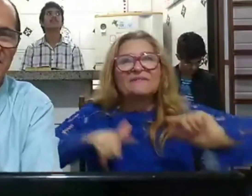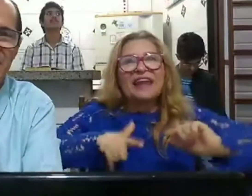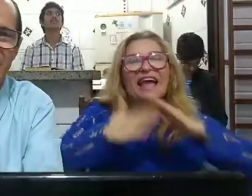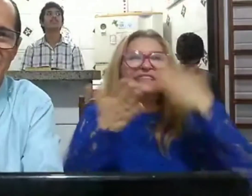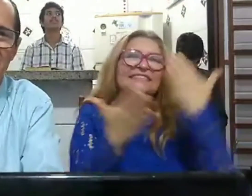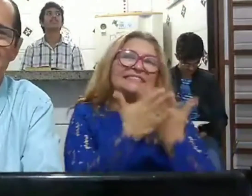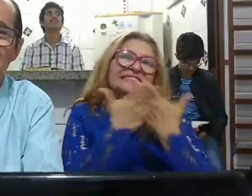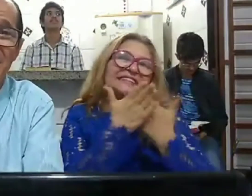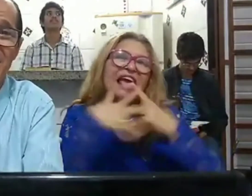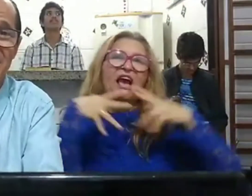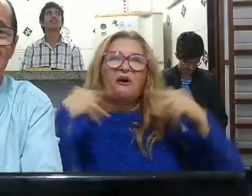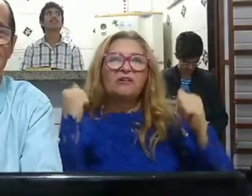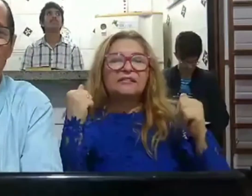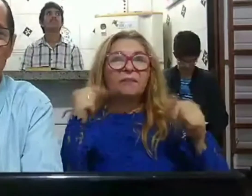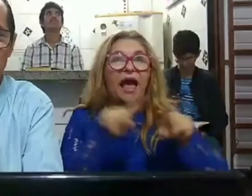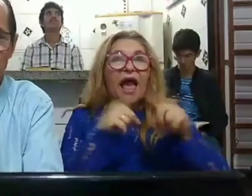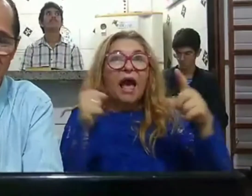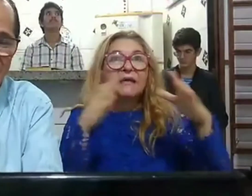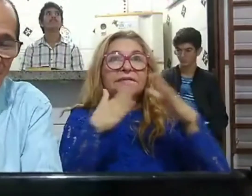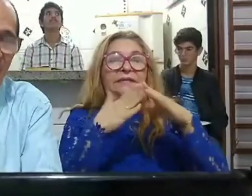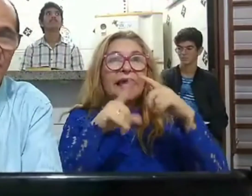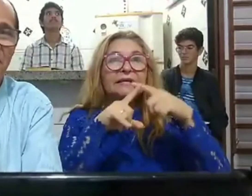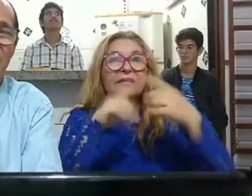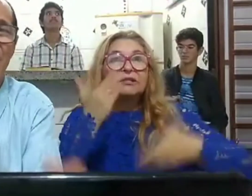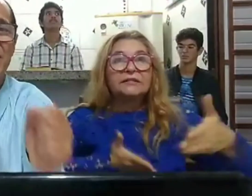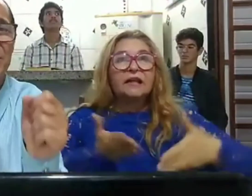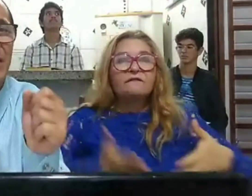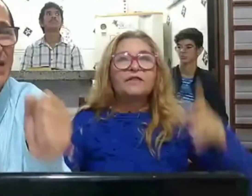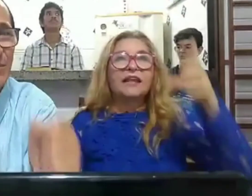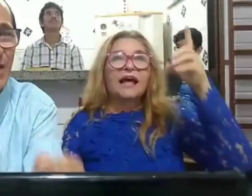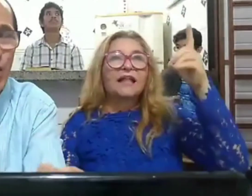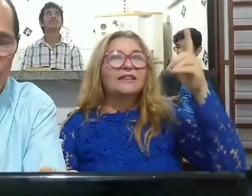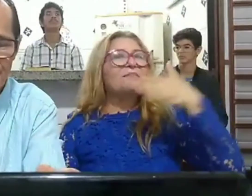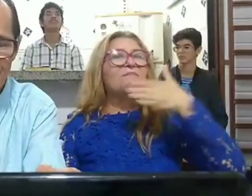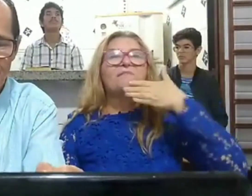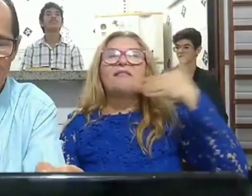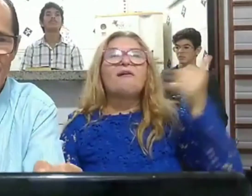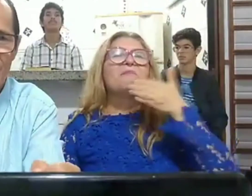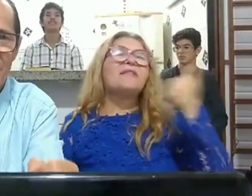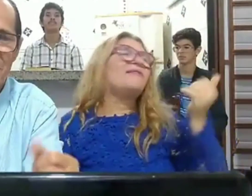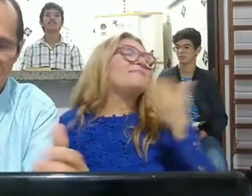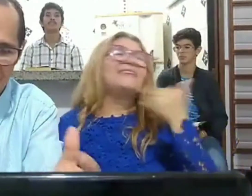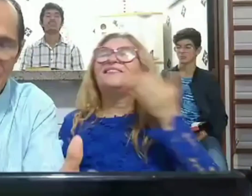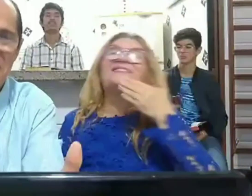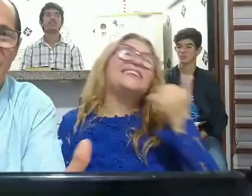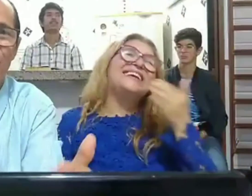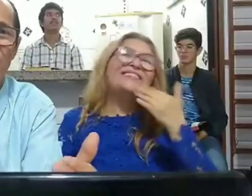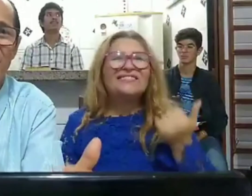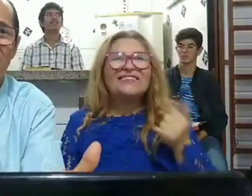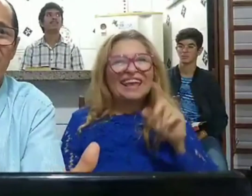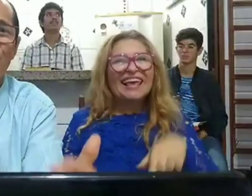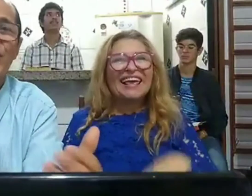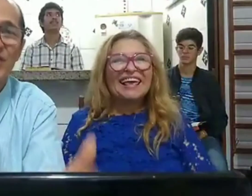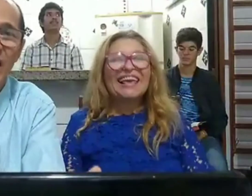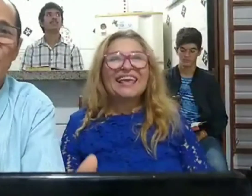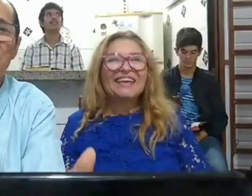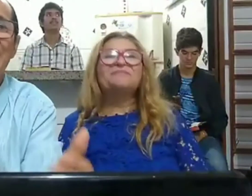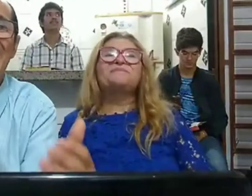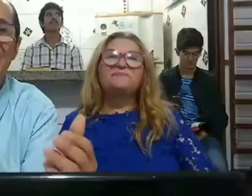nossas atividades na igreja, a servir a Deus, mas de maneira melhor. Mas isso vai passar, porque